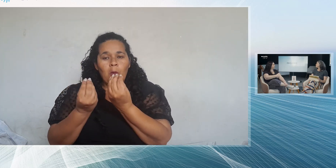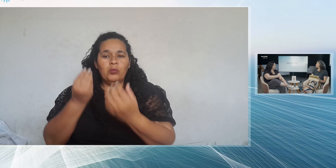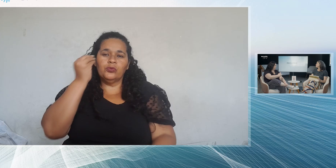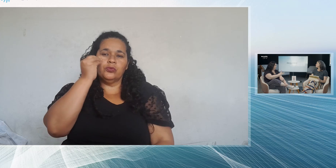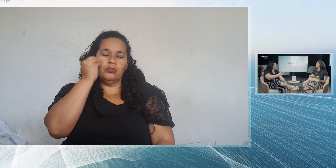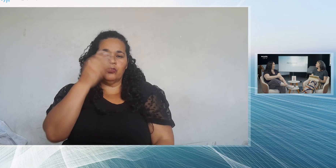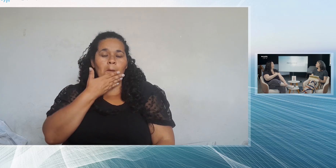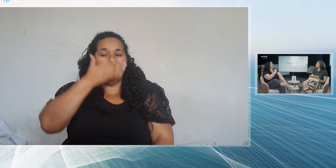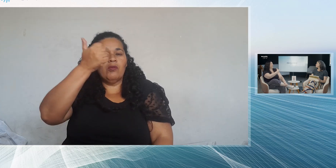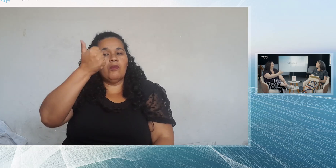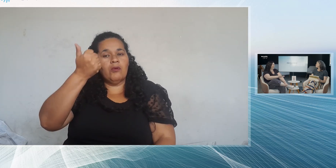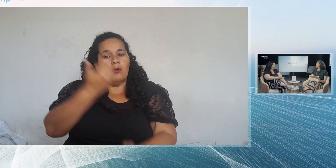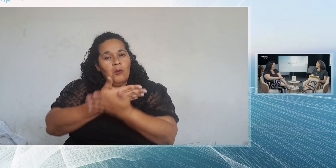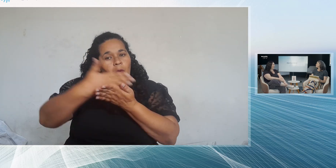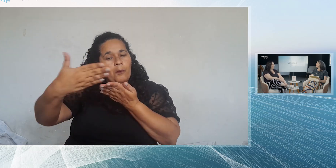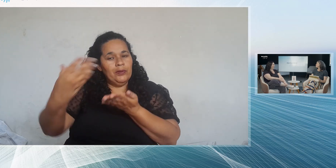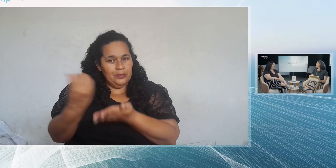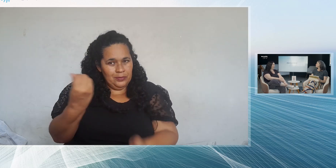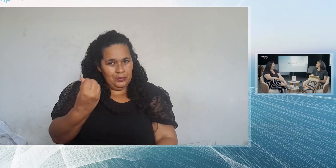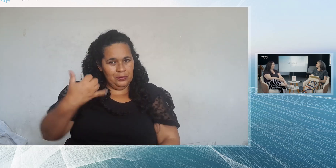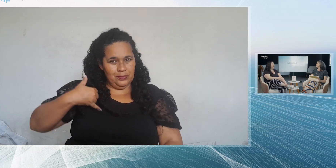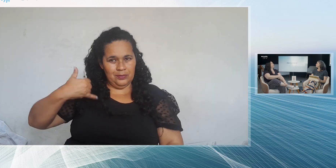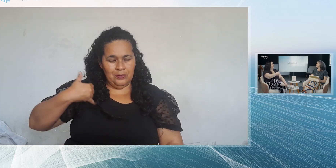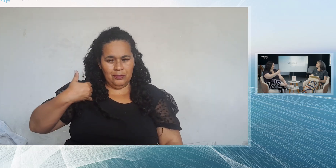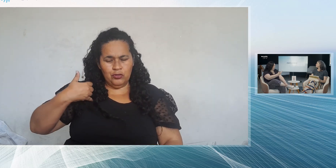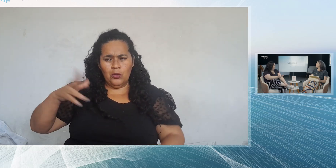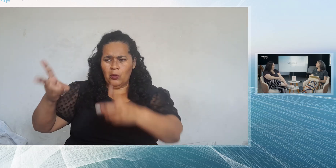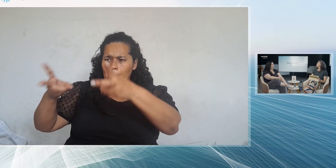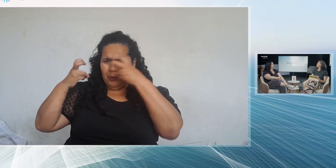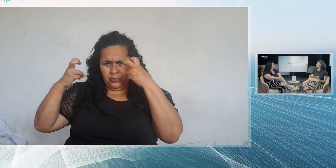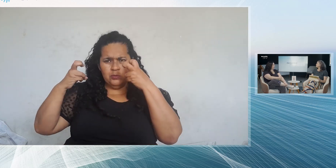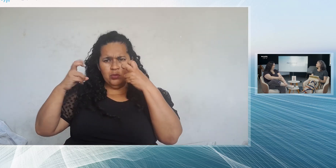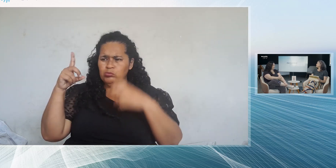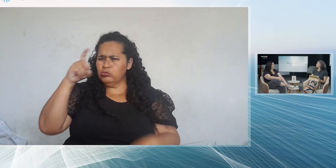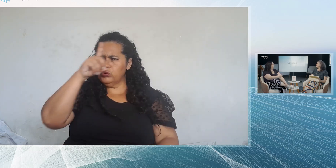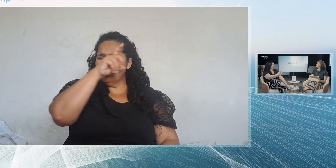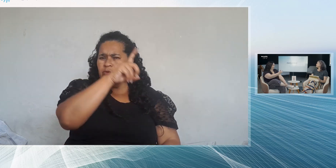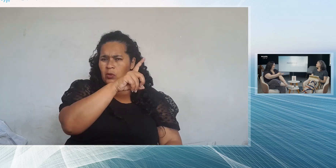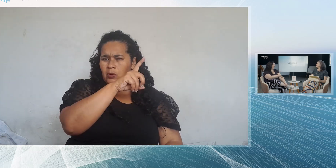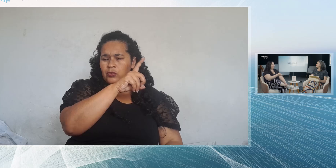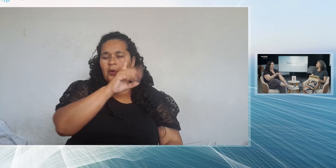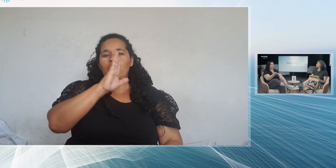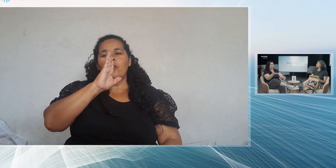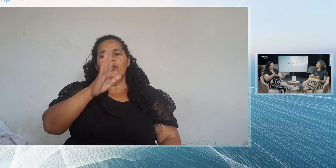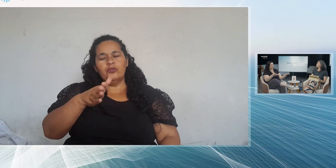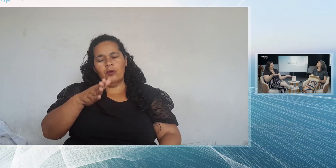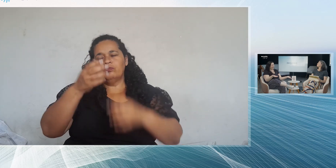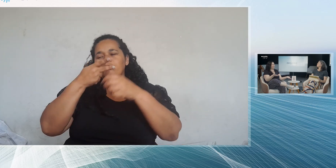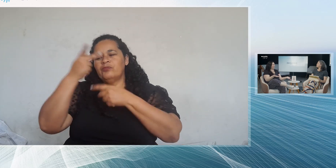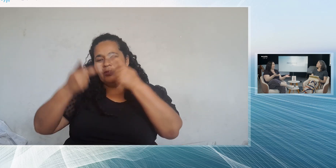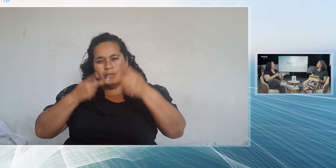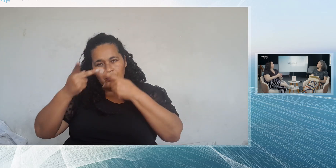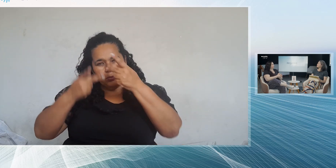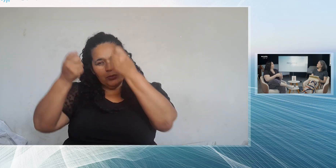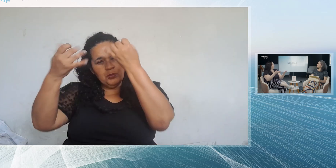estão já buscando, já estão angustiados com essas diferenças, já passaram em médicos, já passaram em outros profissionais, é isso que a gente